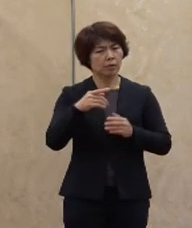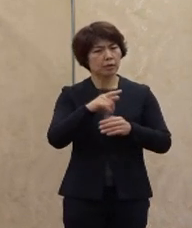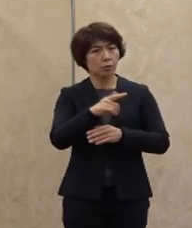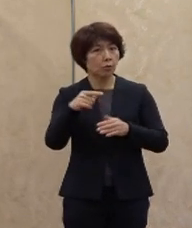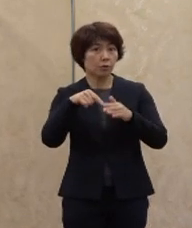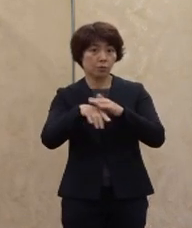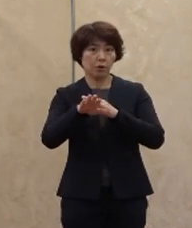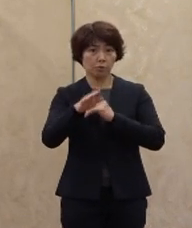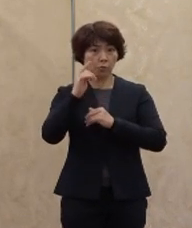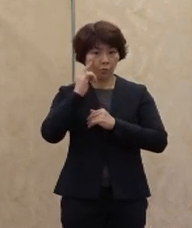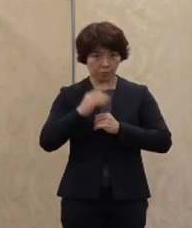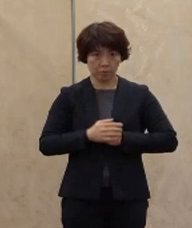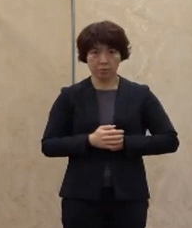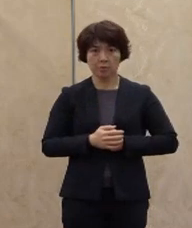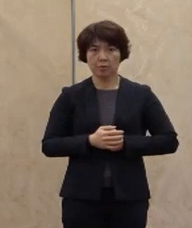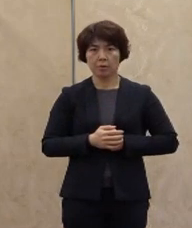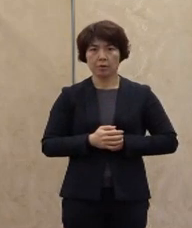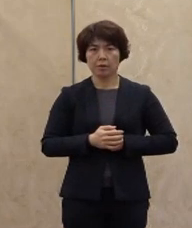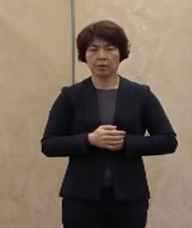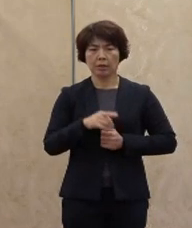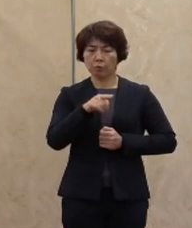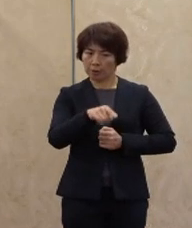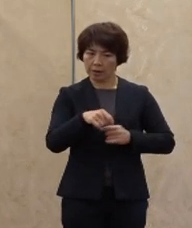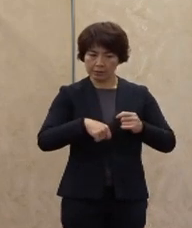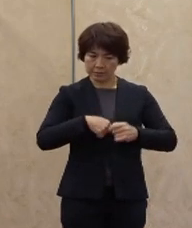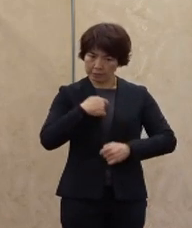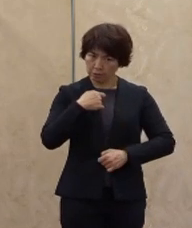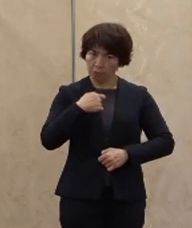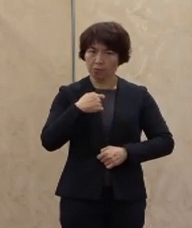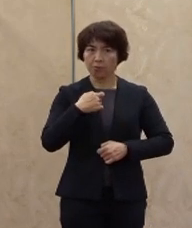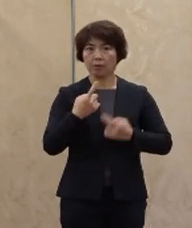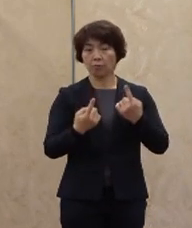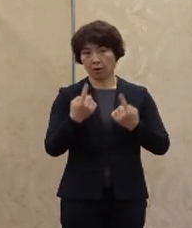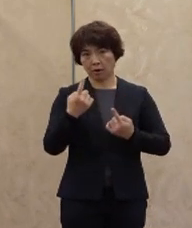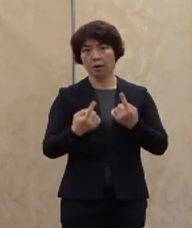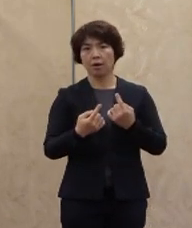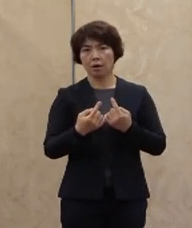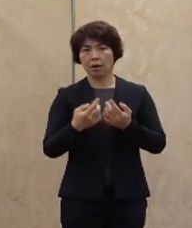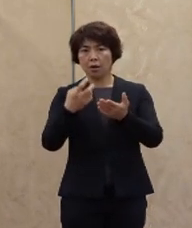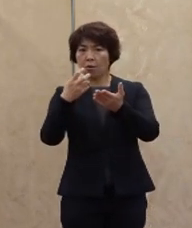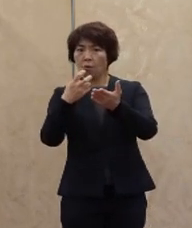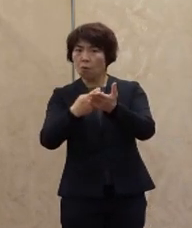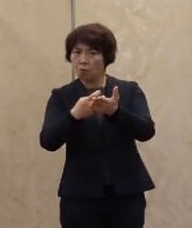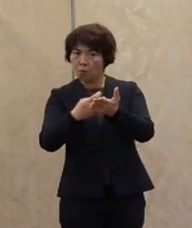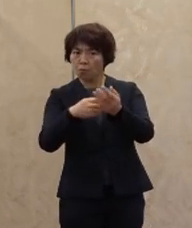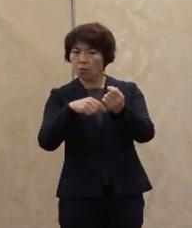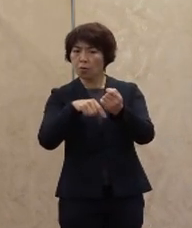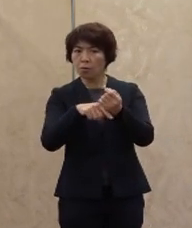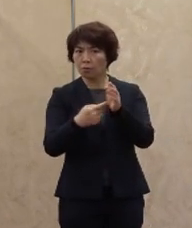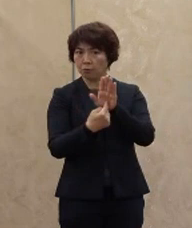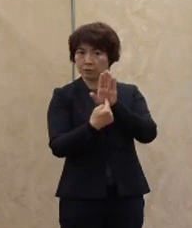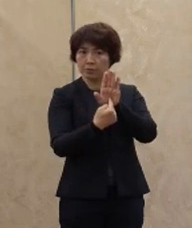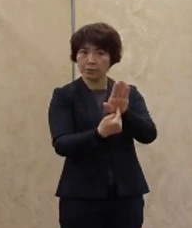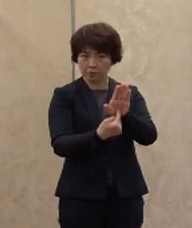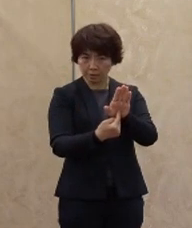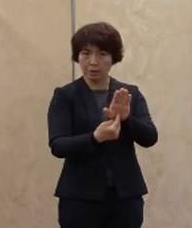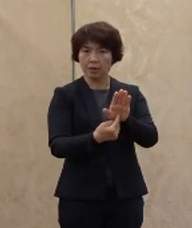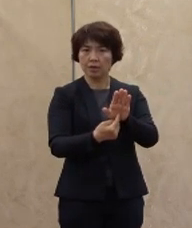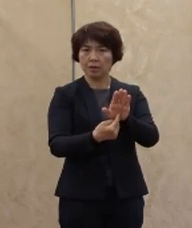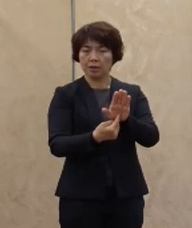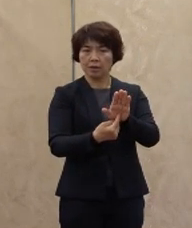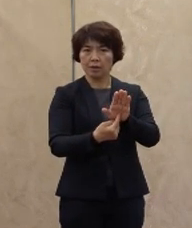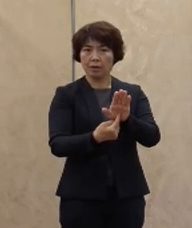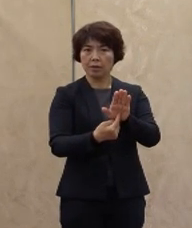います。これは正当な理由に当たるかどうか、正当な理由というこの法上の根拠を示して、これはそれ